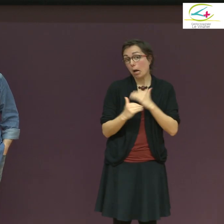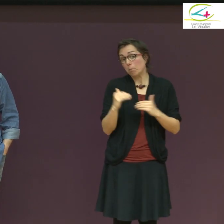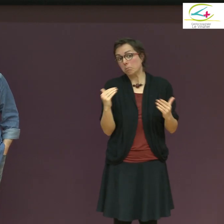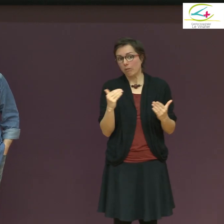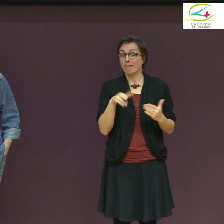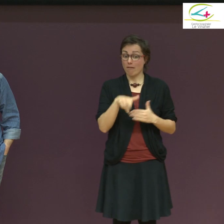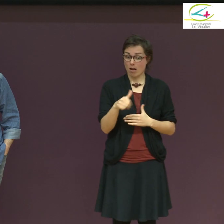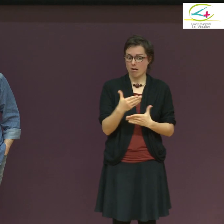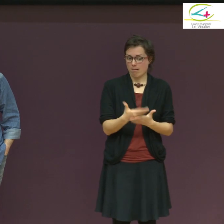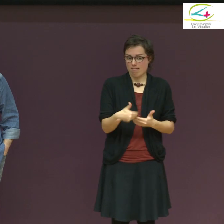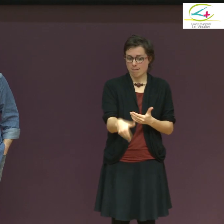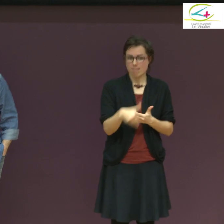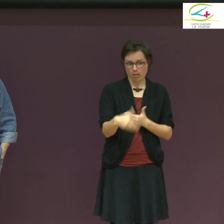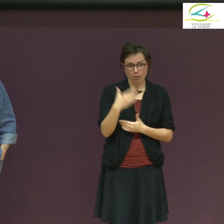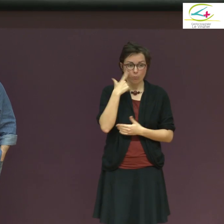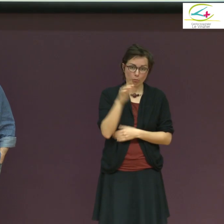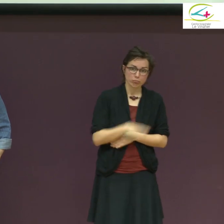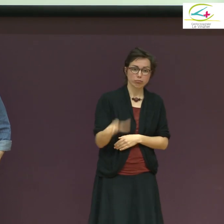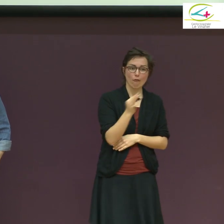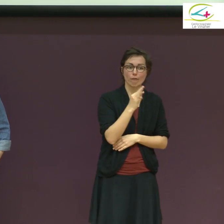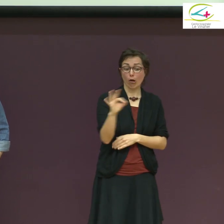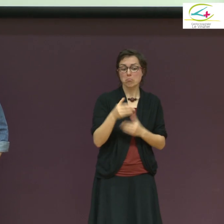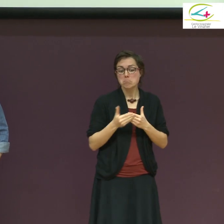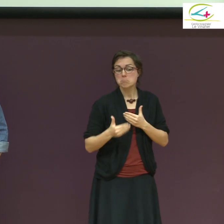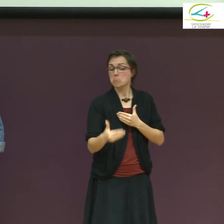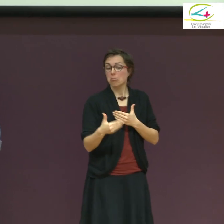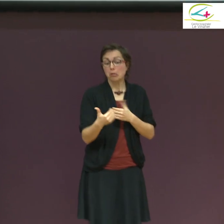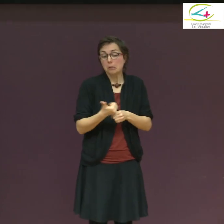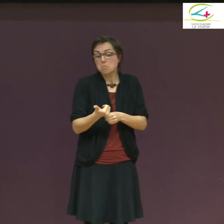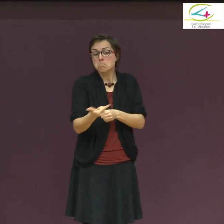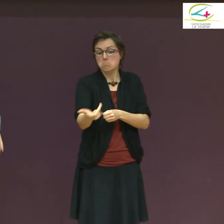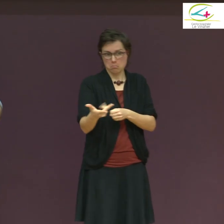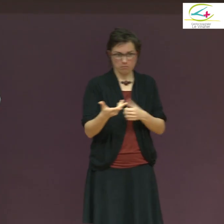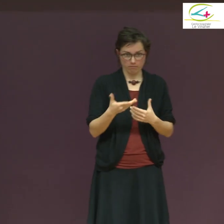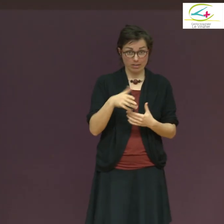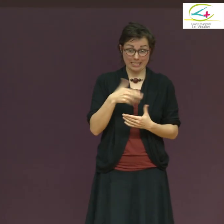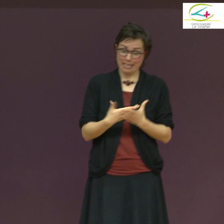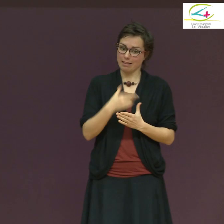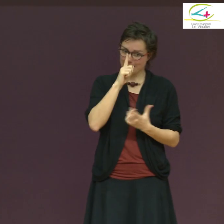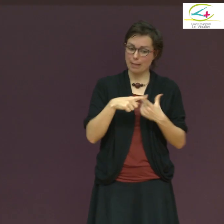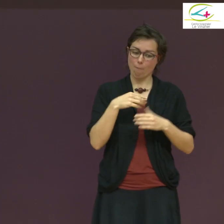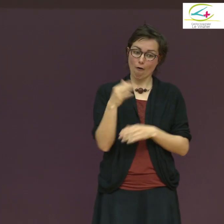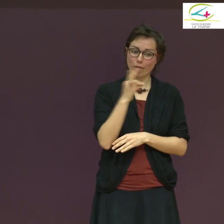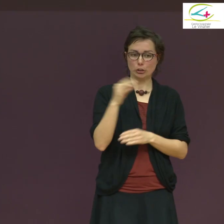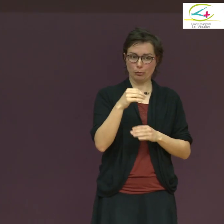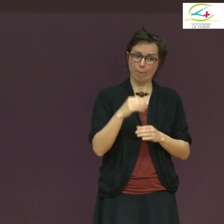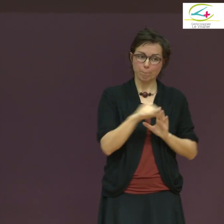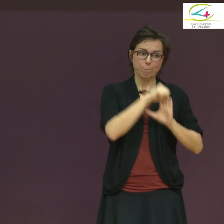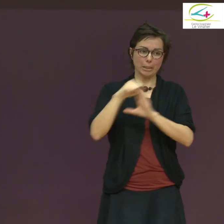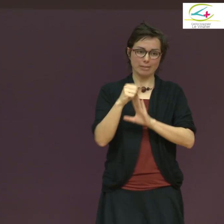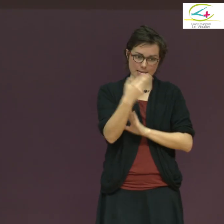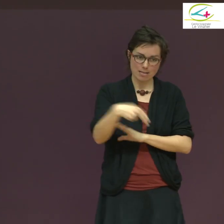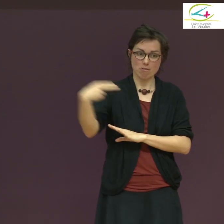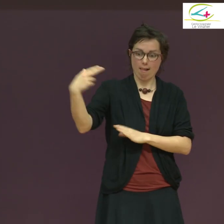mis en place aussi à l'échelle nationale dans les années qui vont arriver. Et c'est une aussi des priorités nationales. Donc c'est intéressant de voir aussi que les